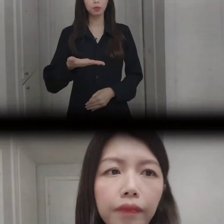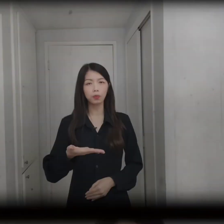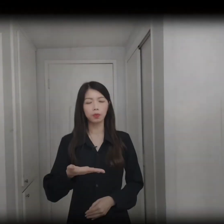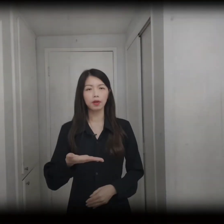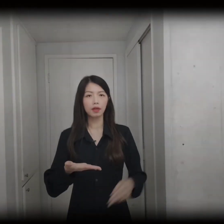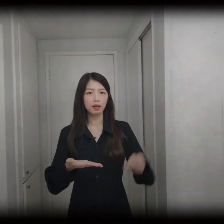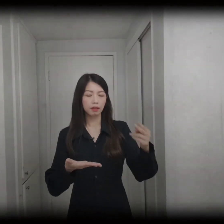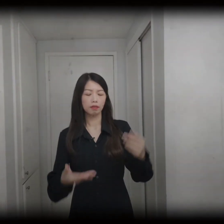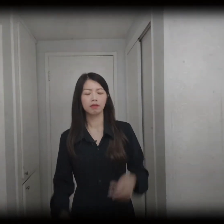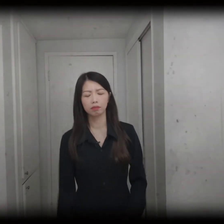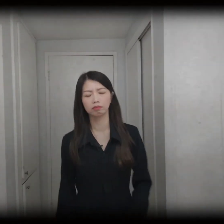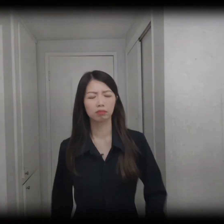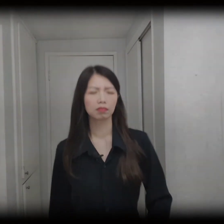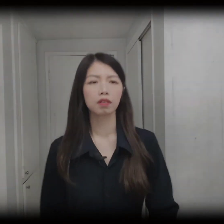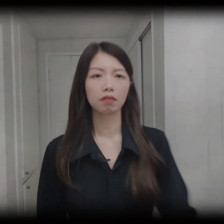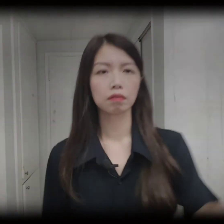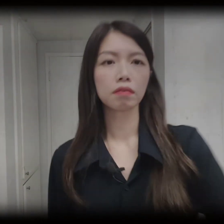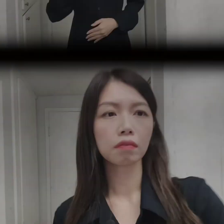그리고